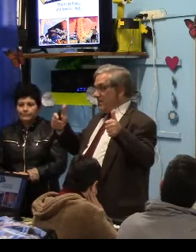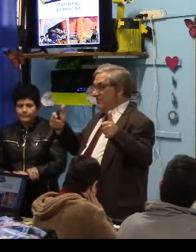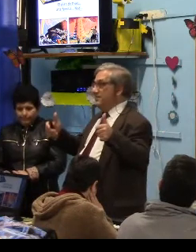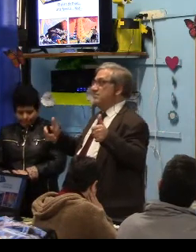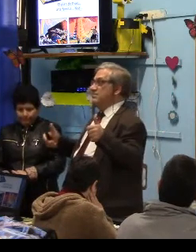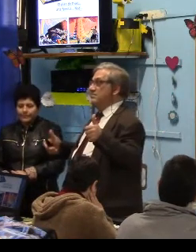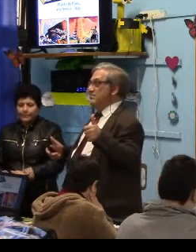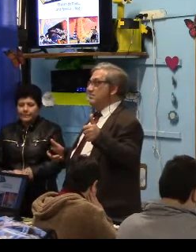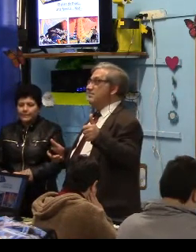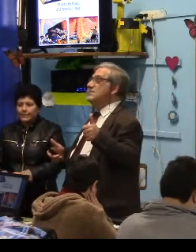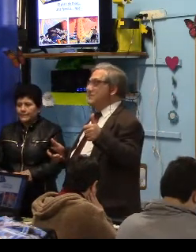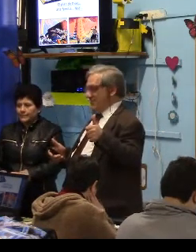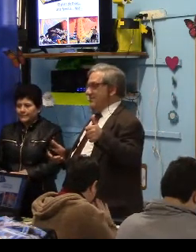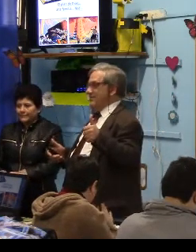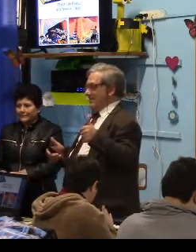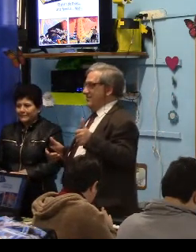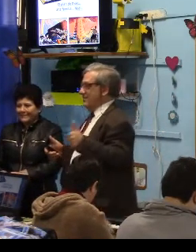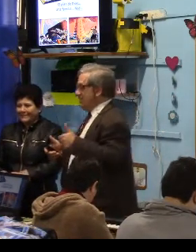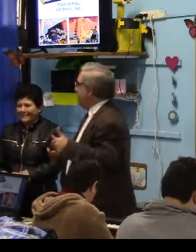¿Ok?